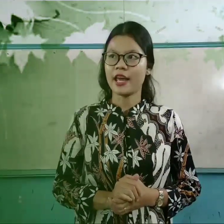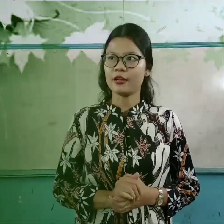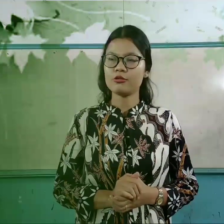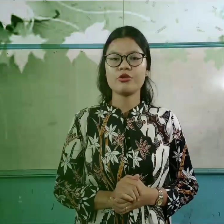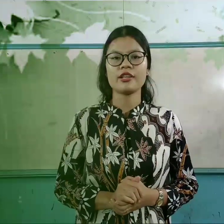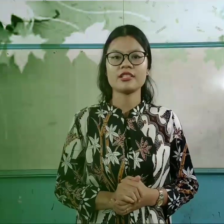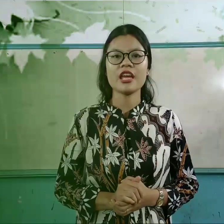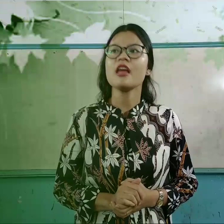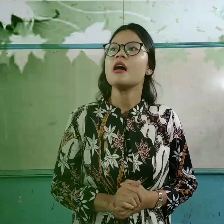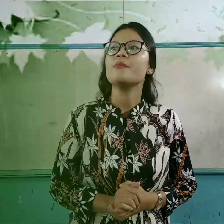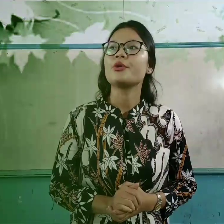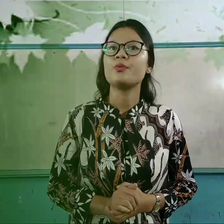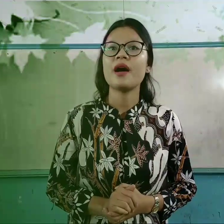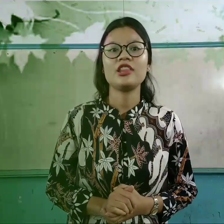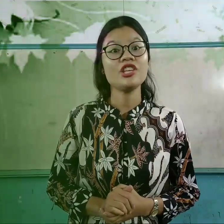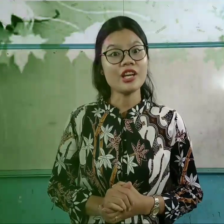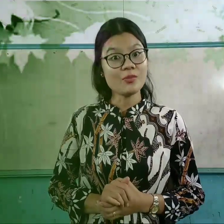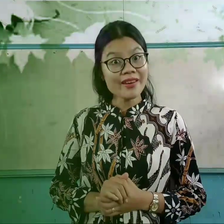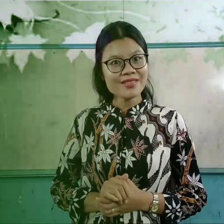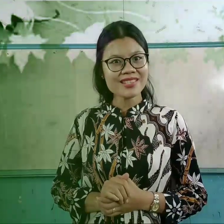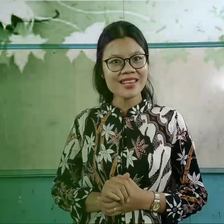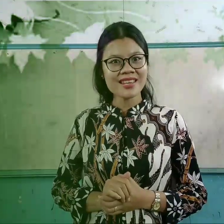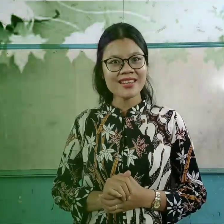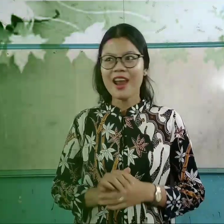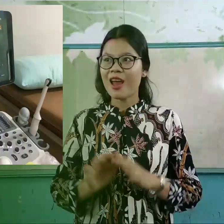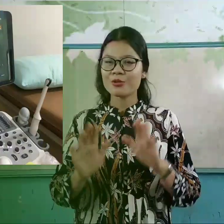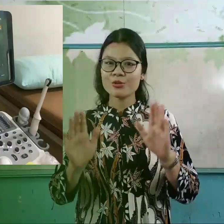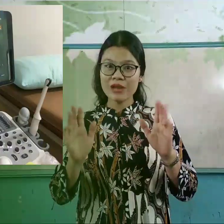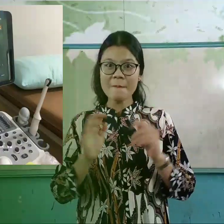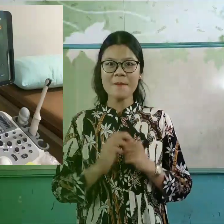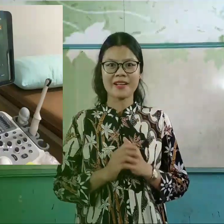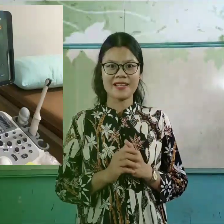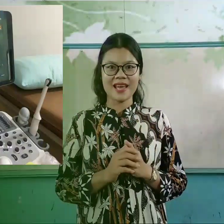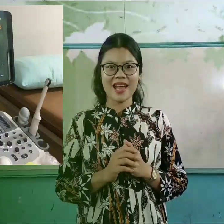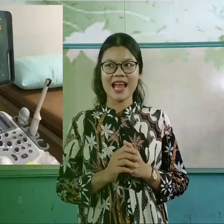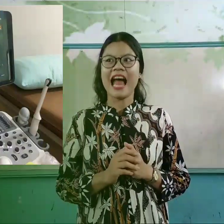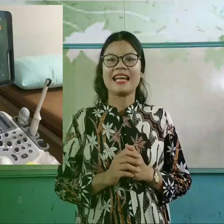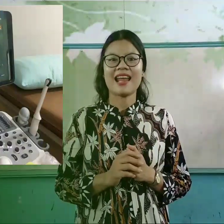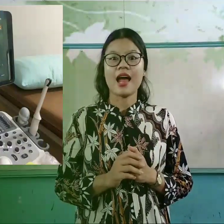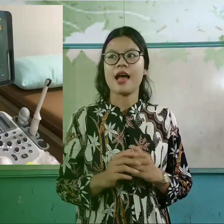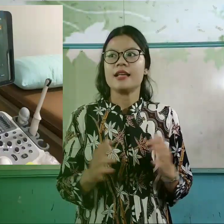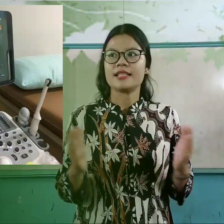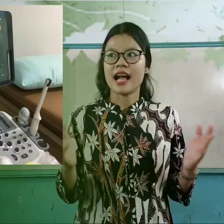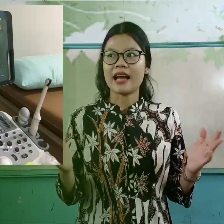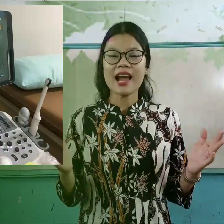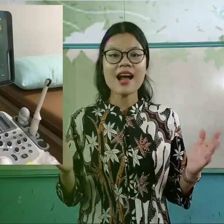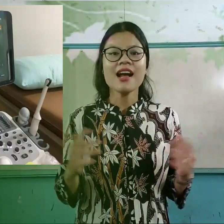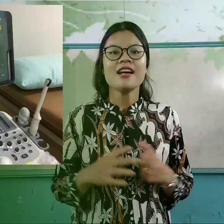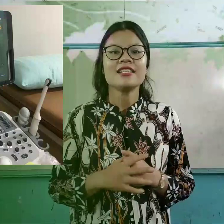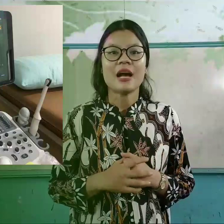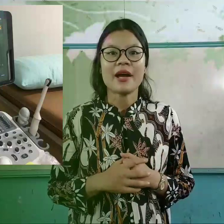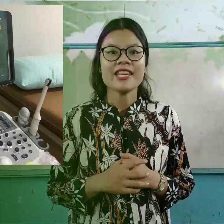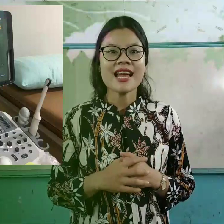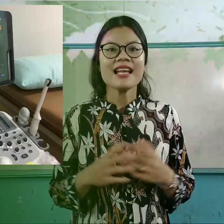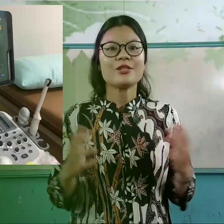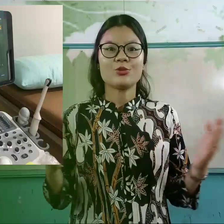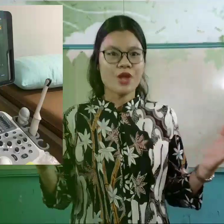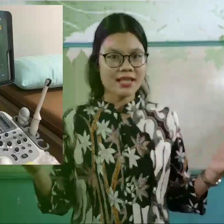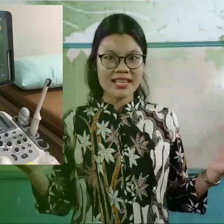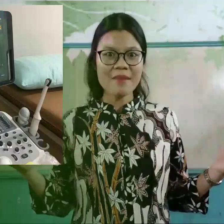yaitu USG berupa 3 dimensi, langsung nampak dia. Nah, sekarang zamannya